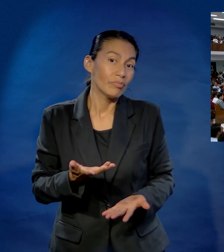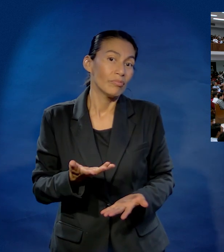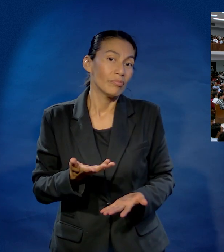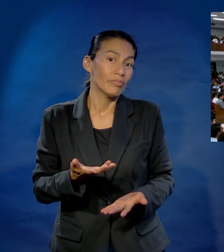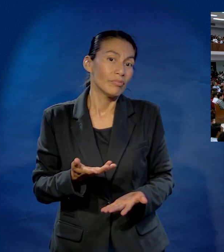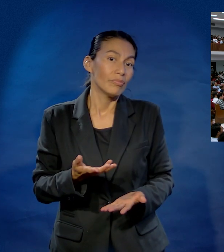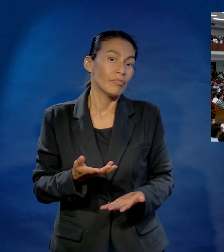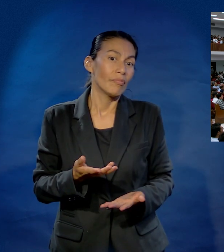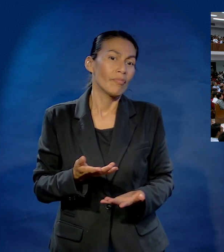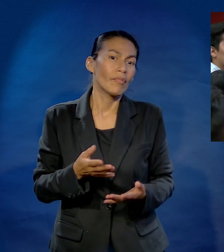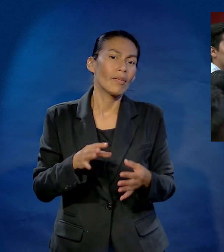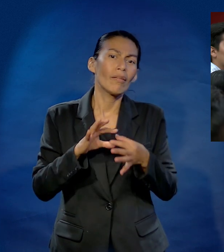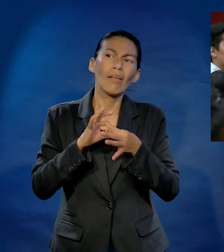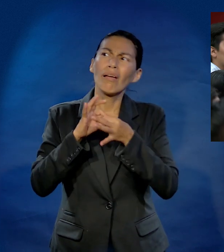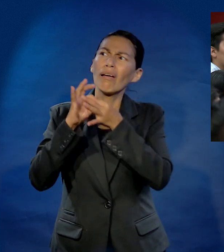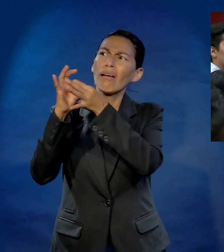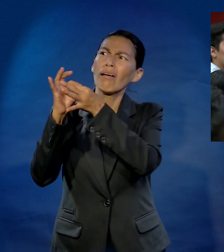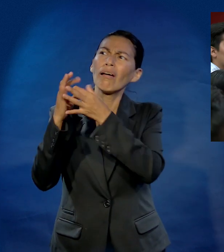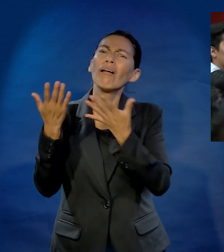sabremos en qué reino vivimos.